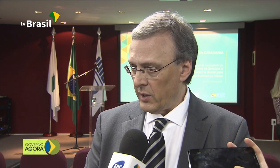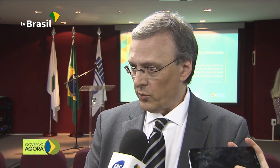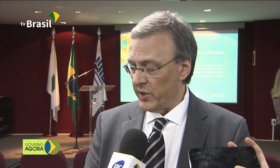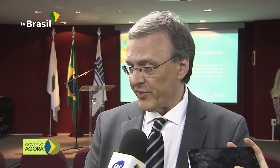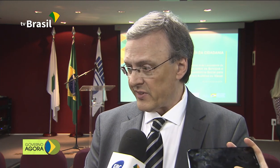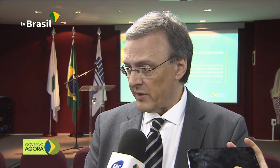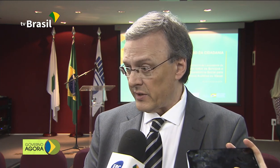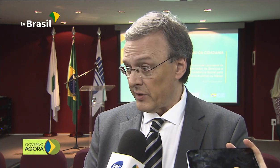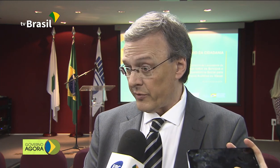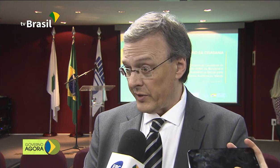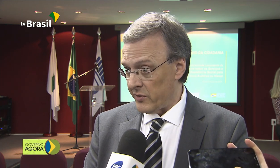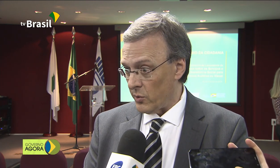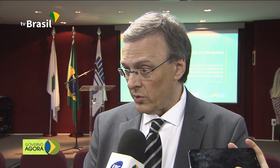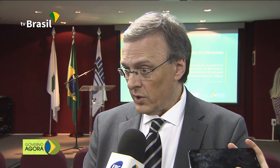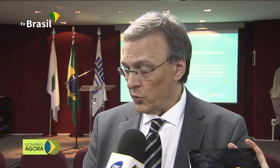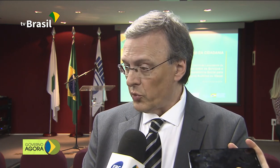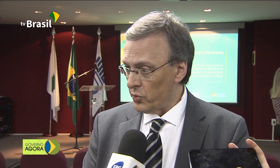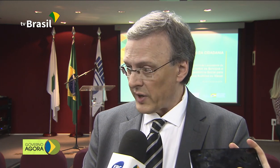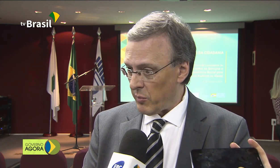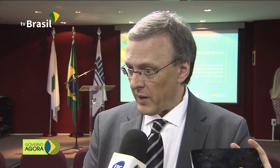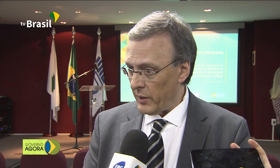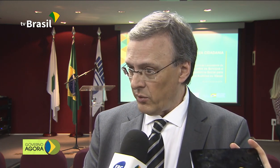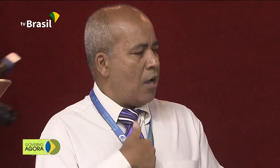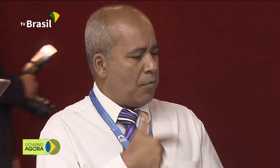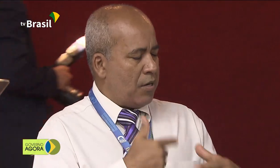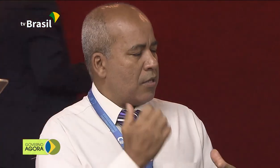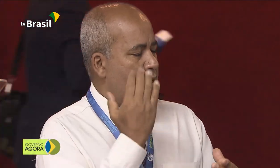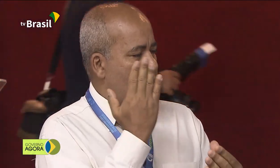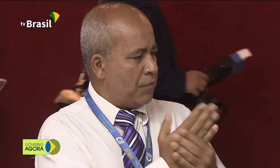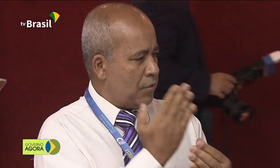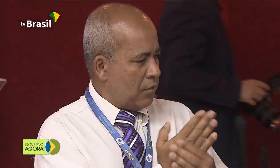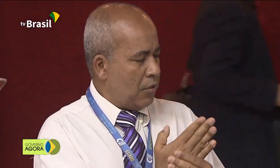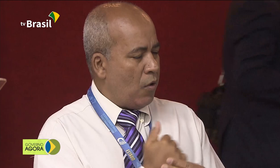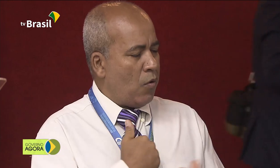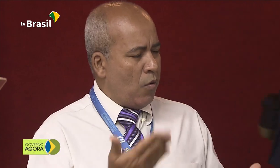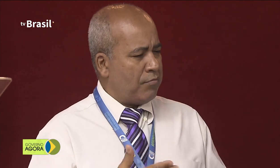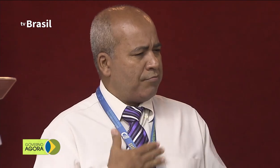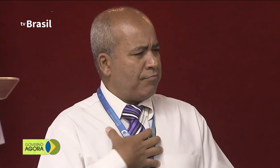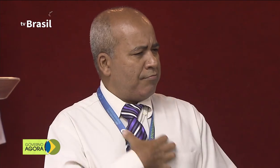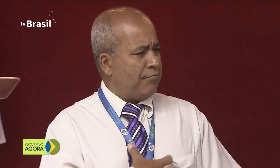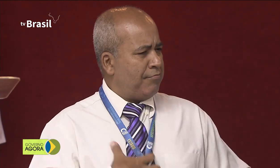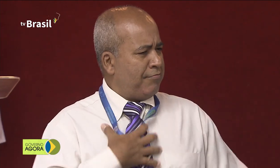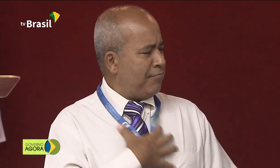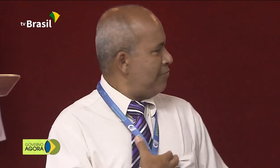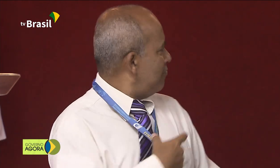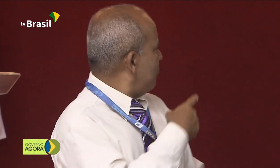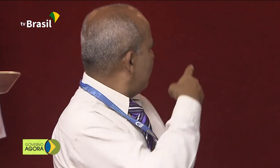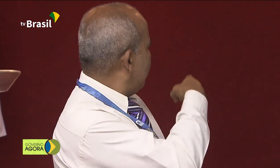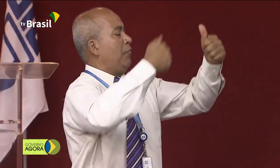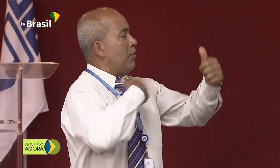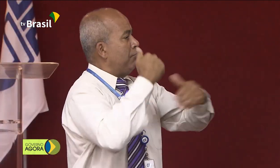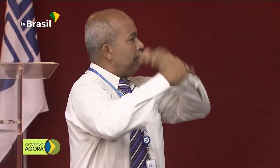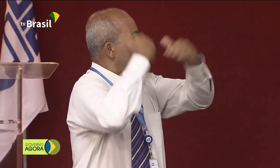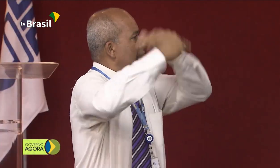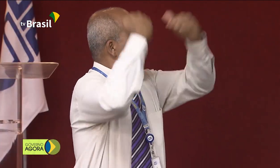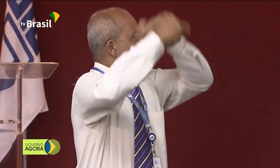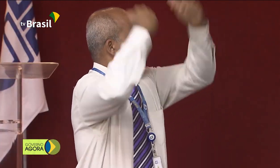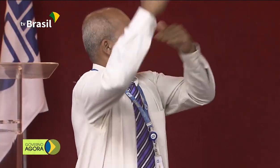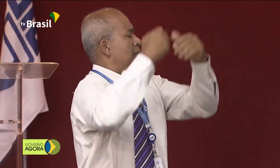também do deficiente físico do mundo trabalho 15 anos é funcionário da instituição ele se sentiu